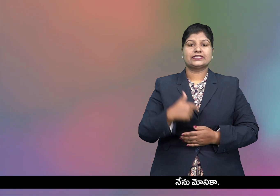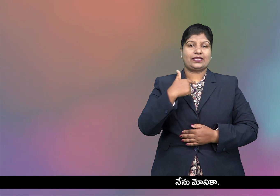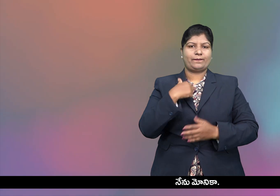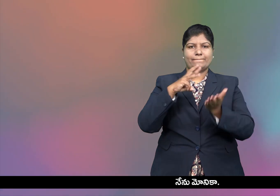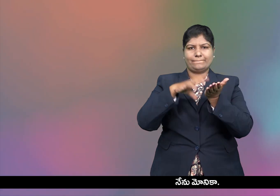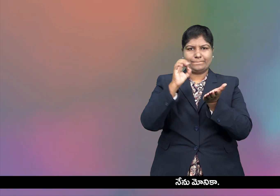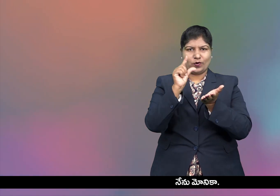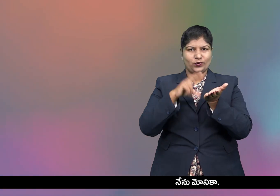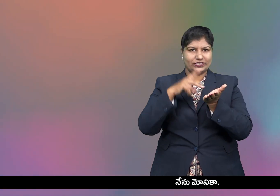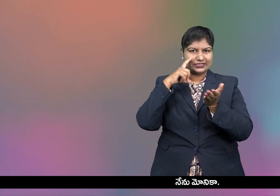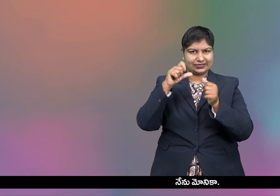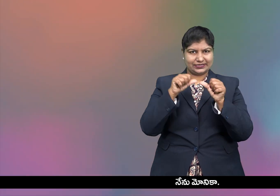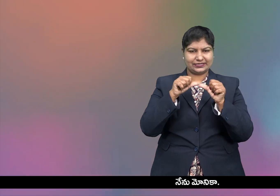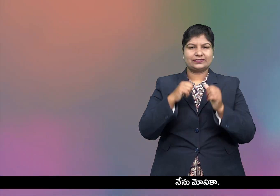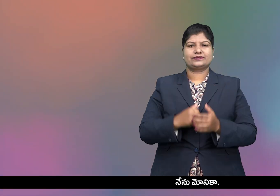నేను మౌనిక.